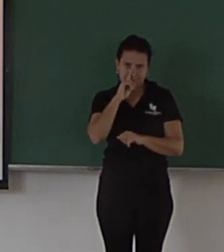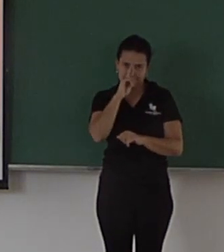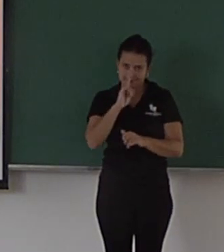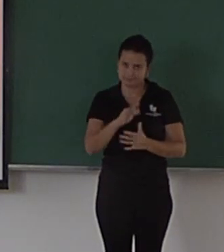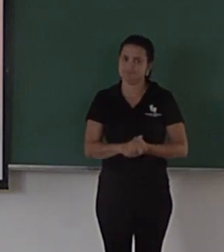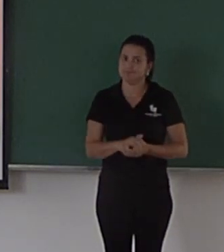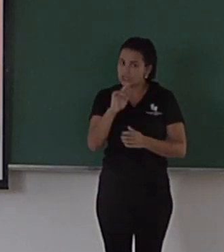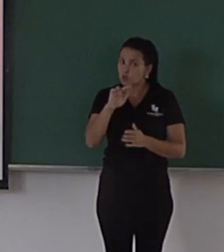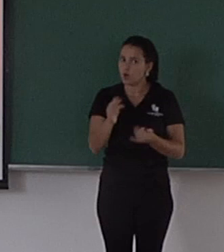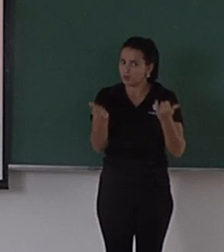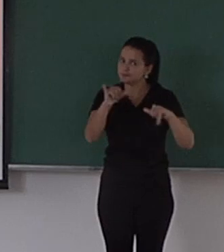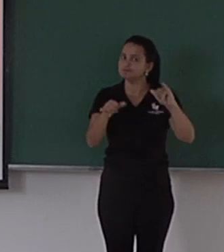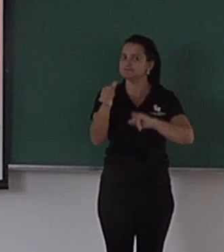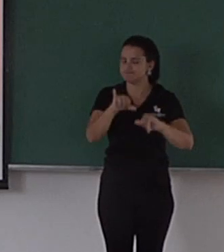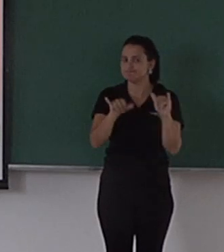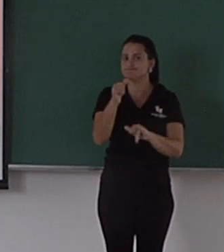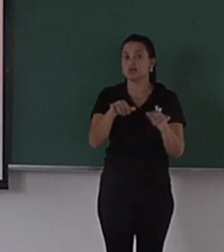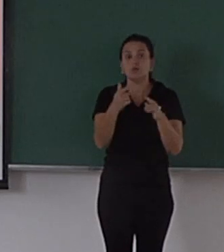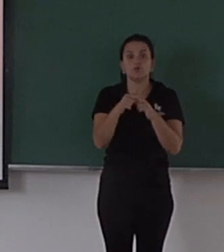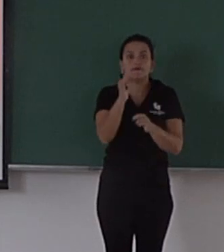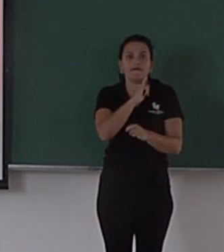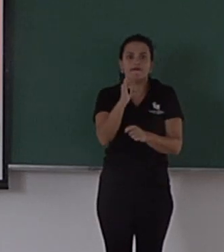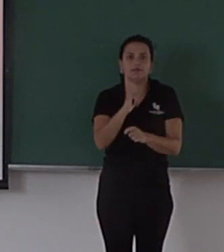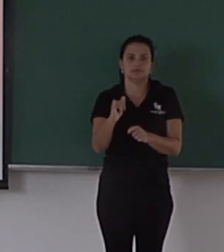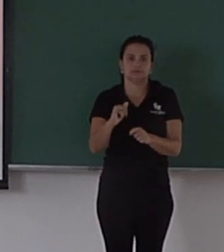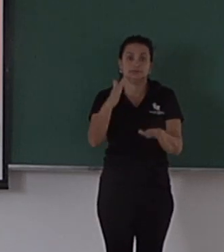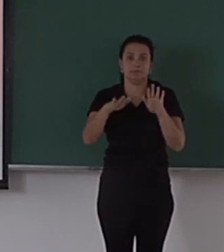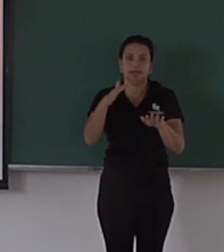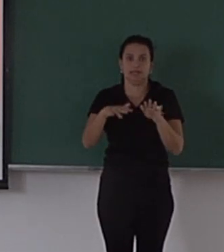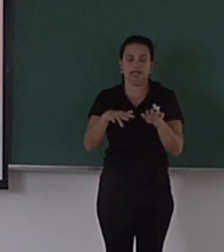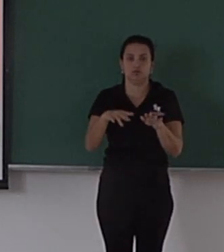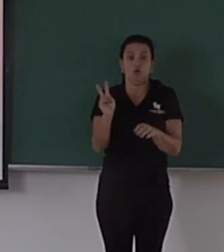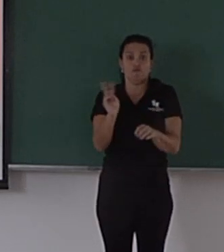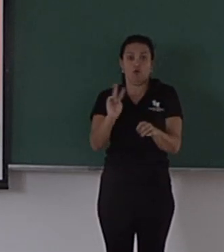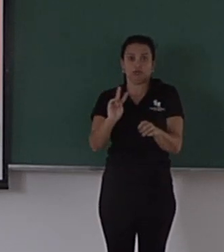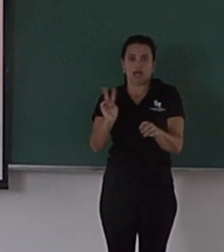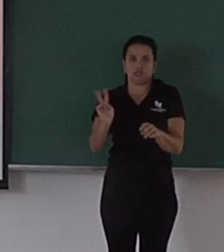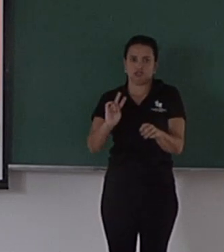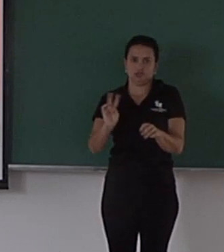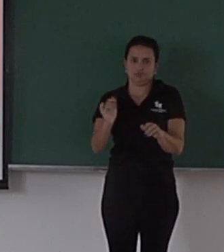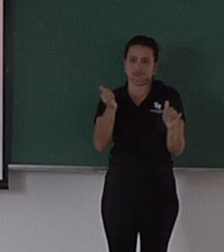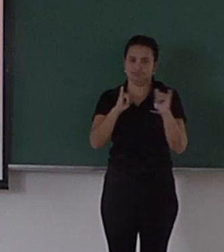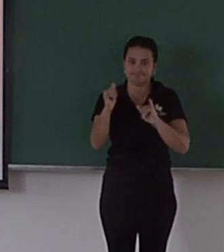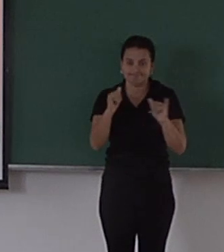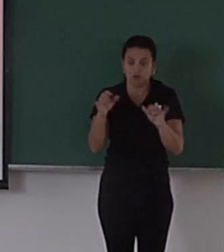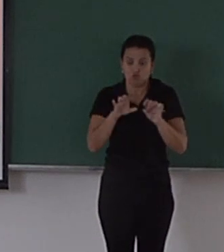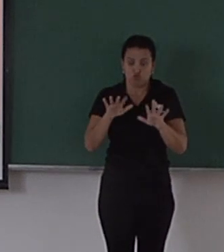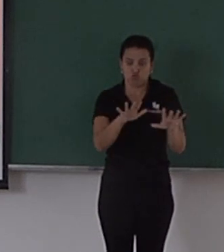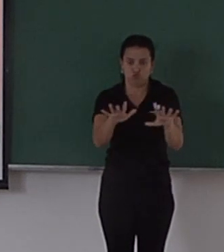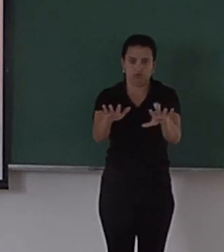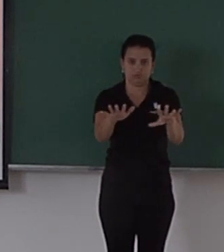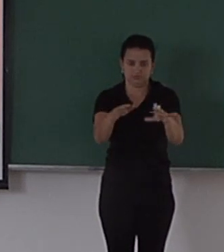queimaduras químicas, porque a corrente elétrica, dependendo da voltagem que ela tem, dependendo da descarga elétrica,